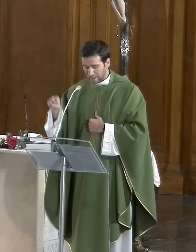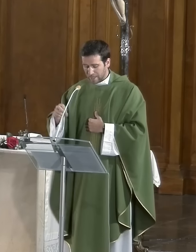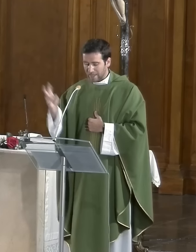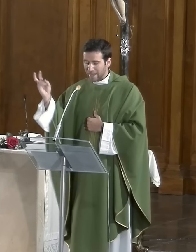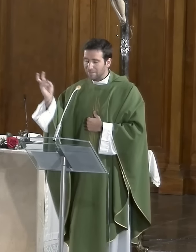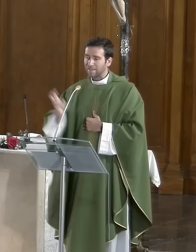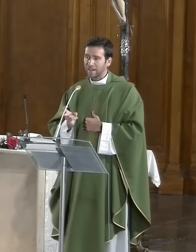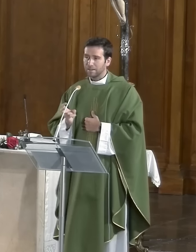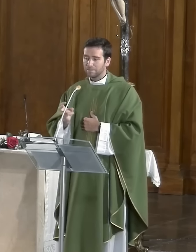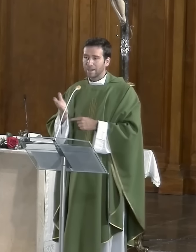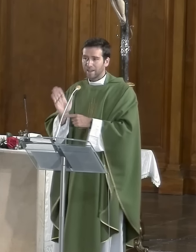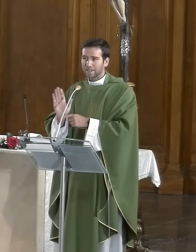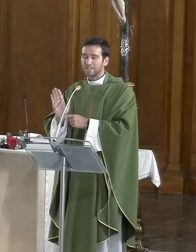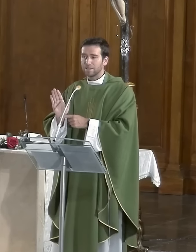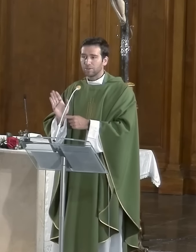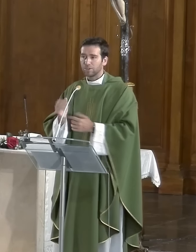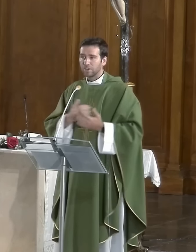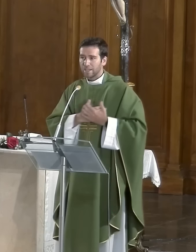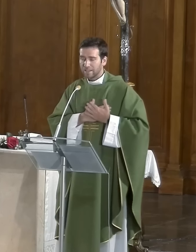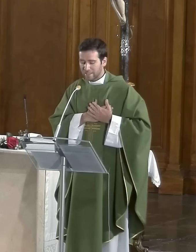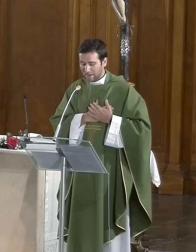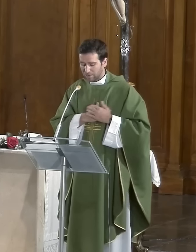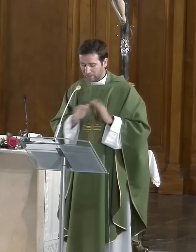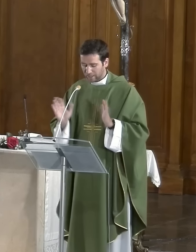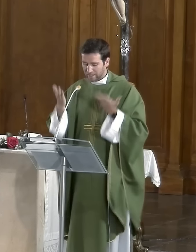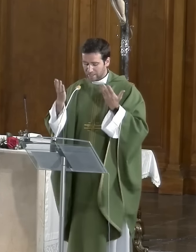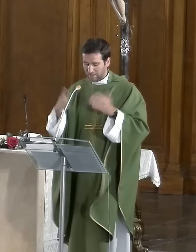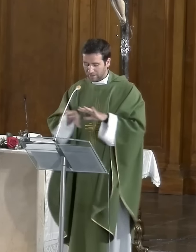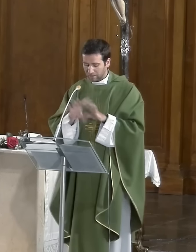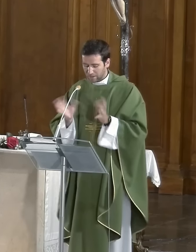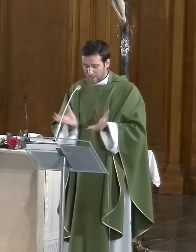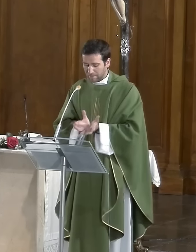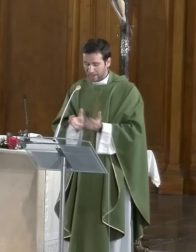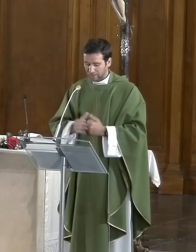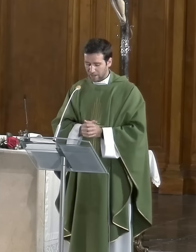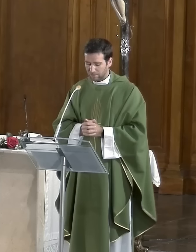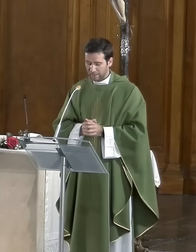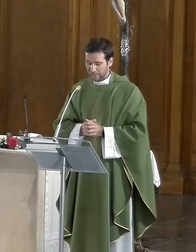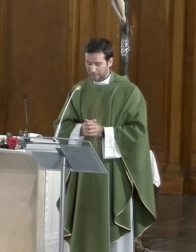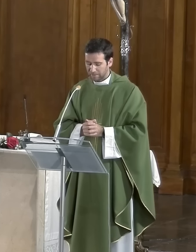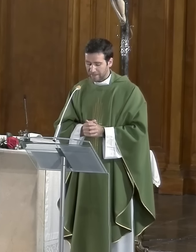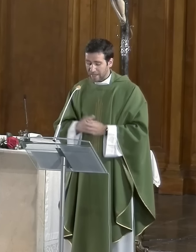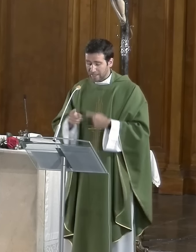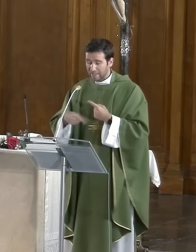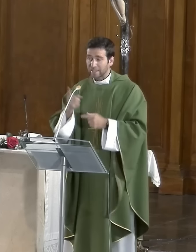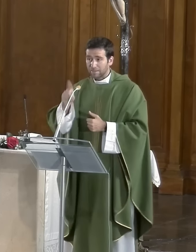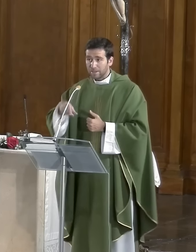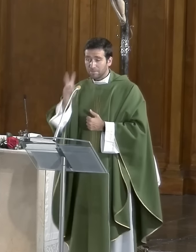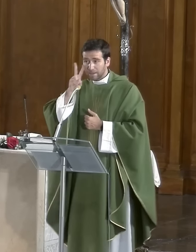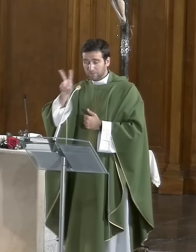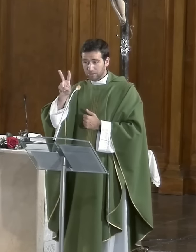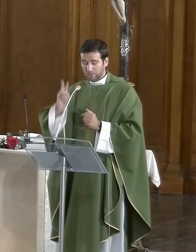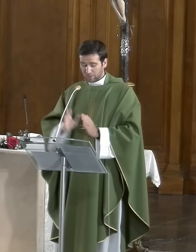y Él vendrá para dar testimonio de ese amor y de esa salvación para toda la humanidad. Y es que también vemos hoy